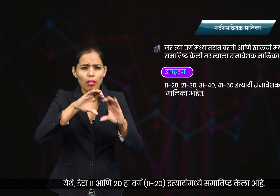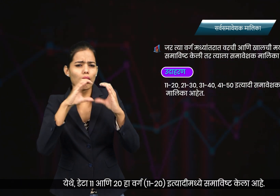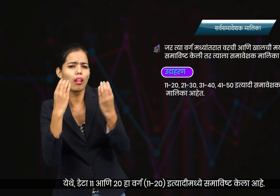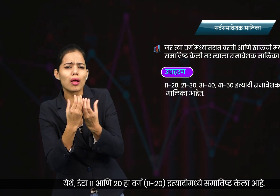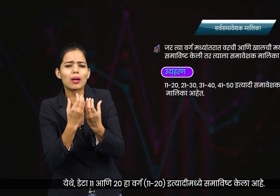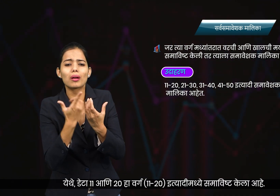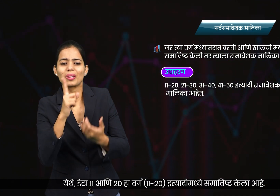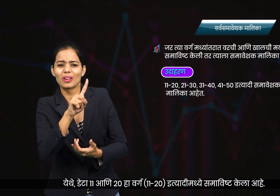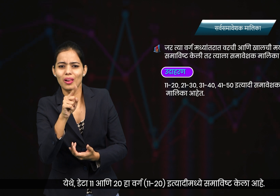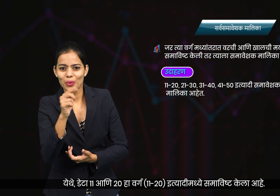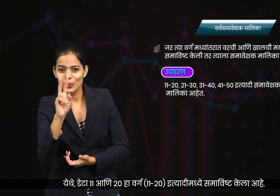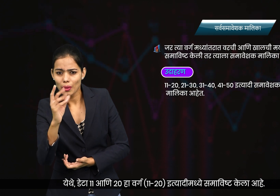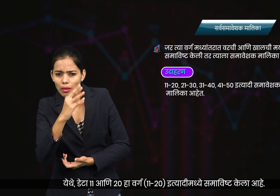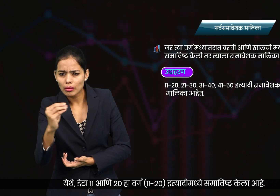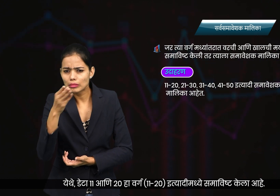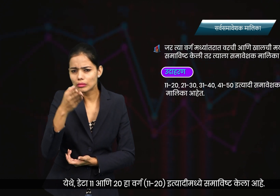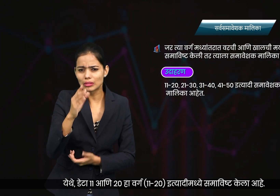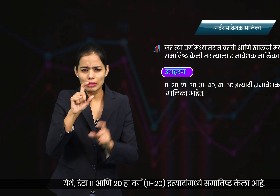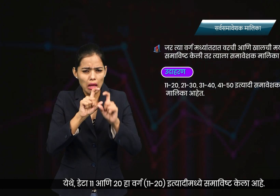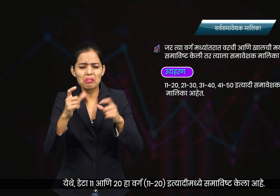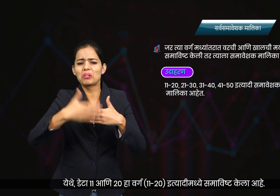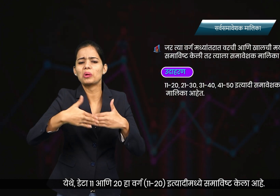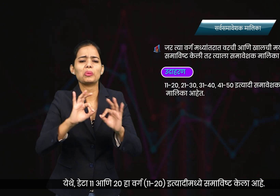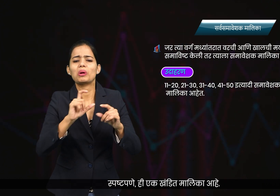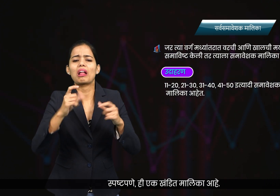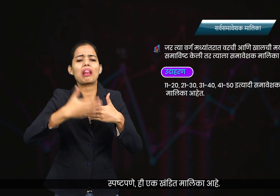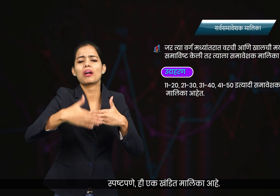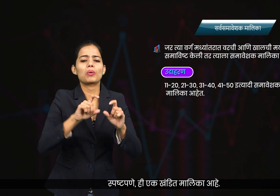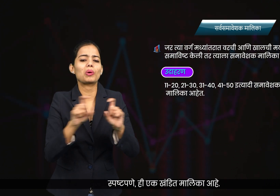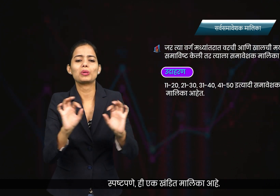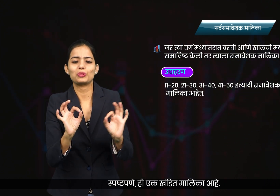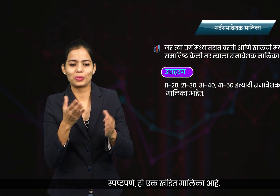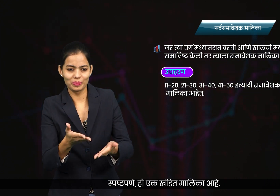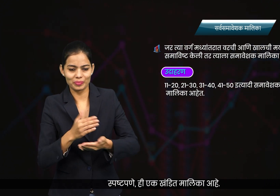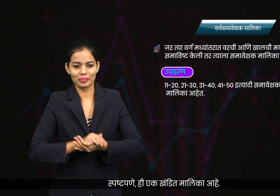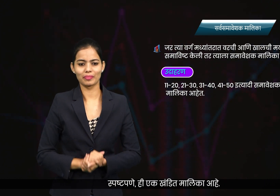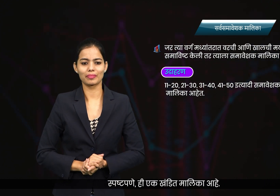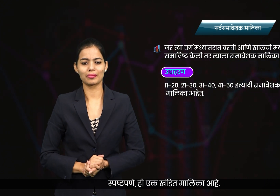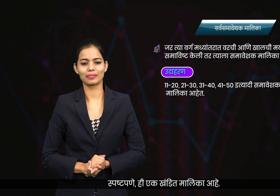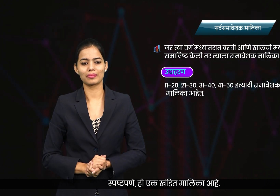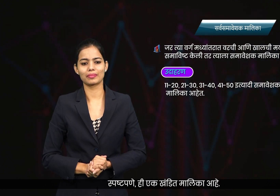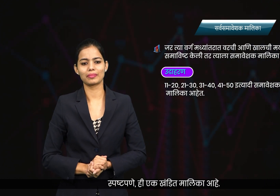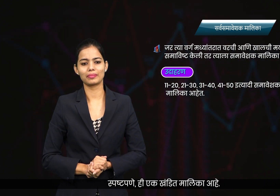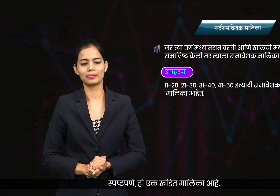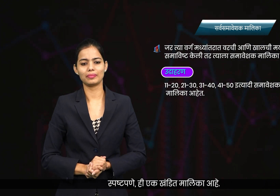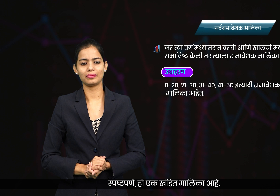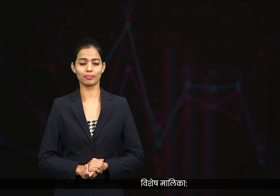ते 20 इत्यादी मध्ये समाविष्ट केला जातो. स्पष्टपणे ही एक खंडित मालिका आहे.